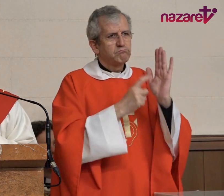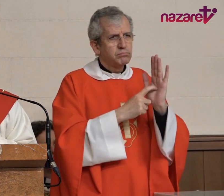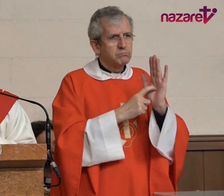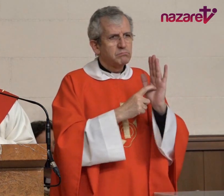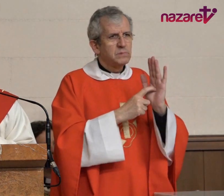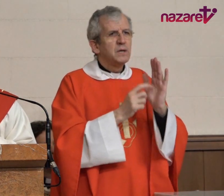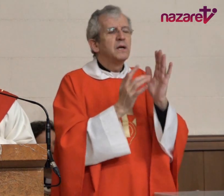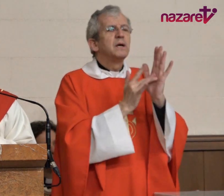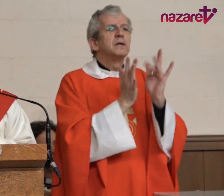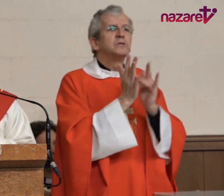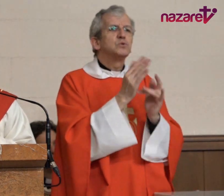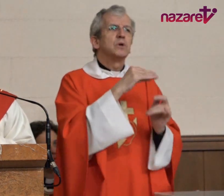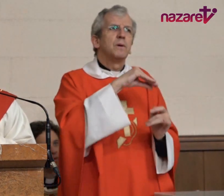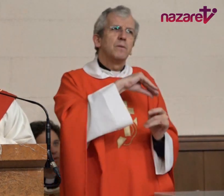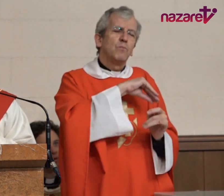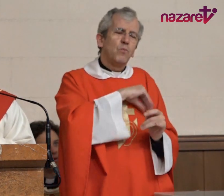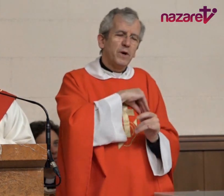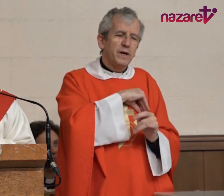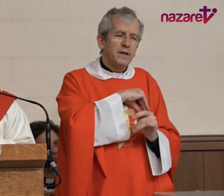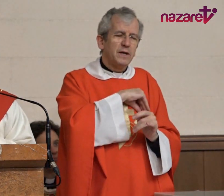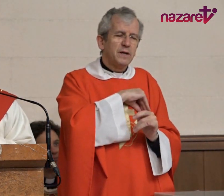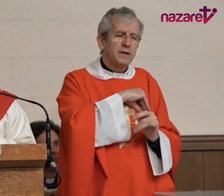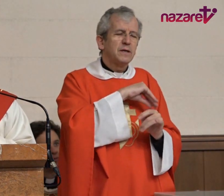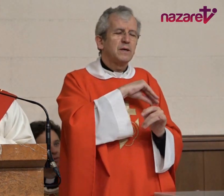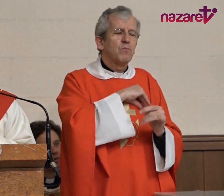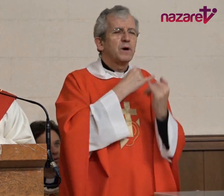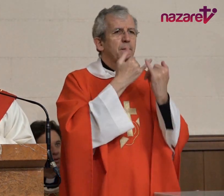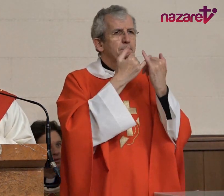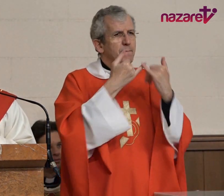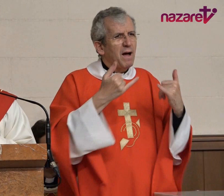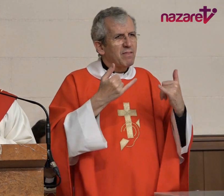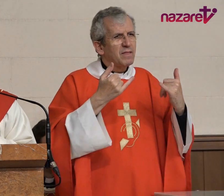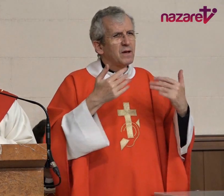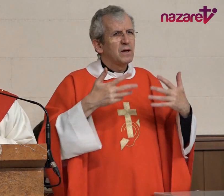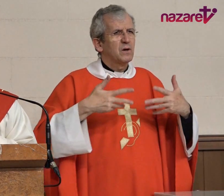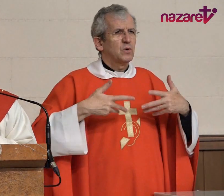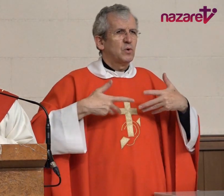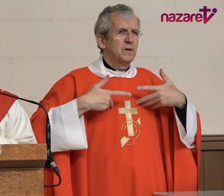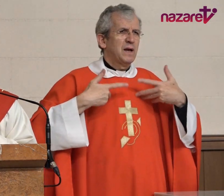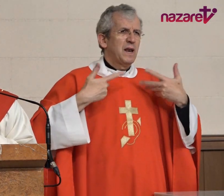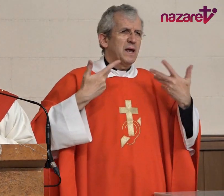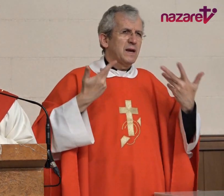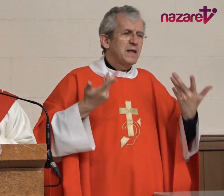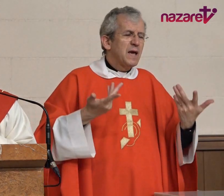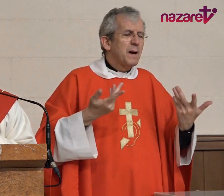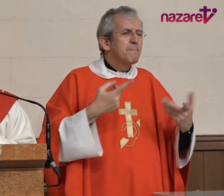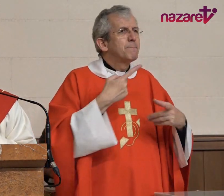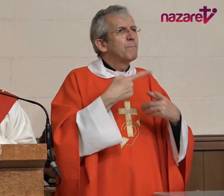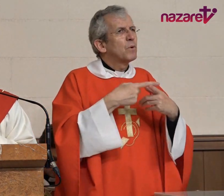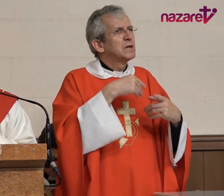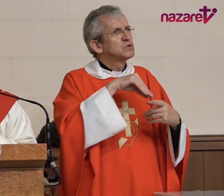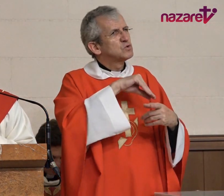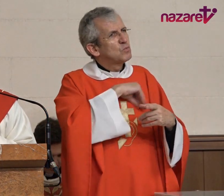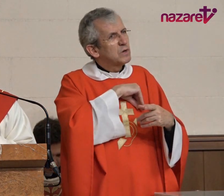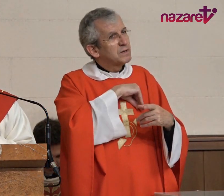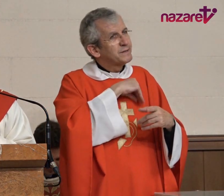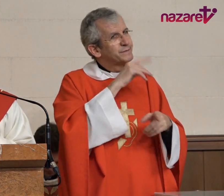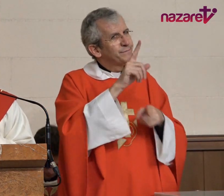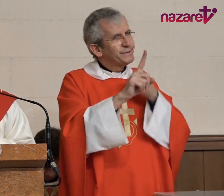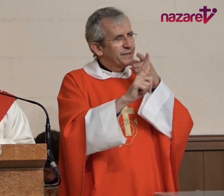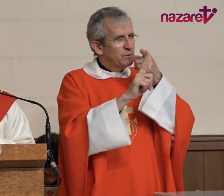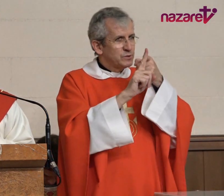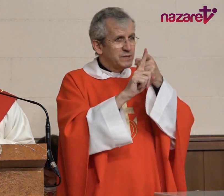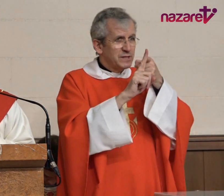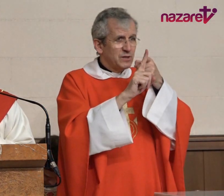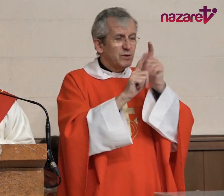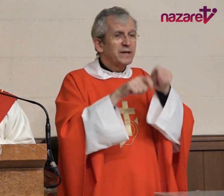Jesús muere y muere en paz, muere en alegría, porque su muerte tiene un sentido, que es